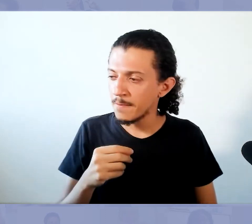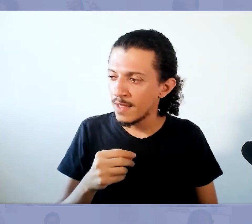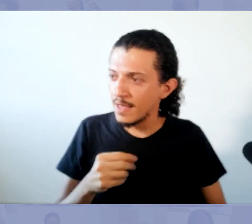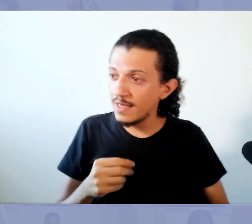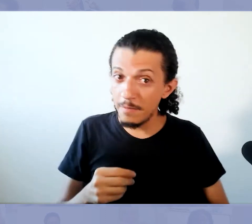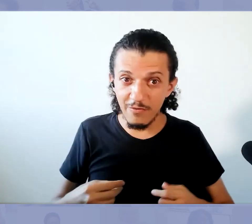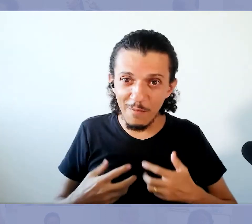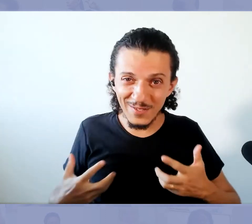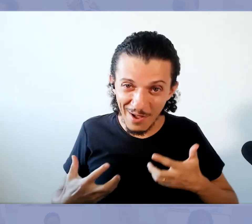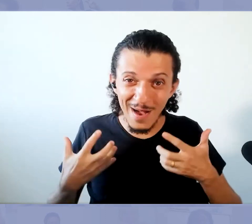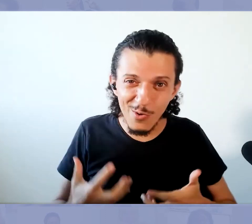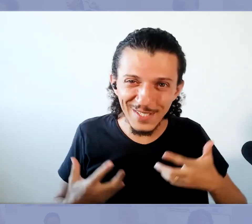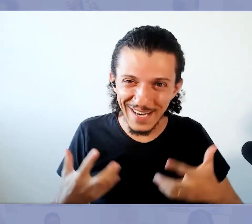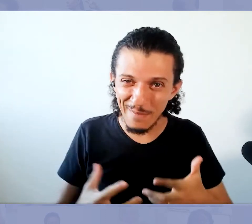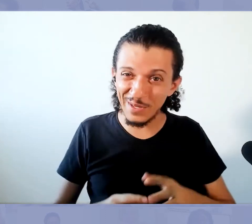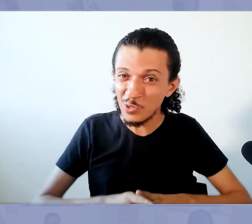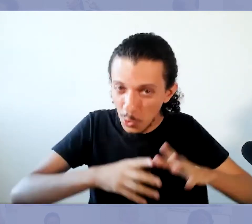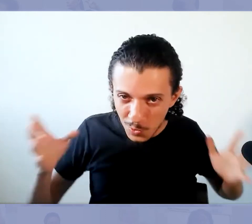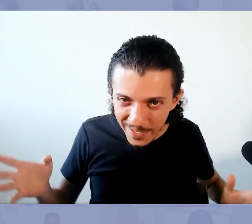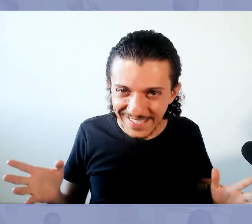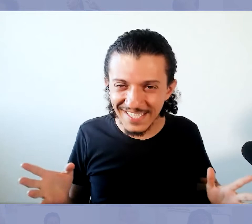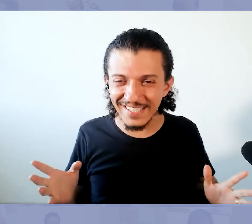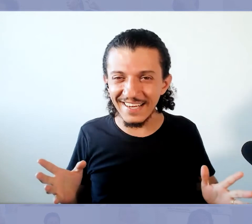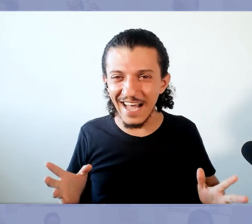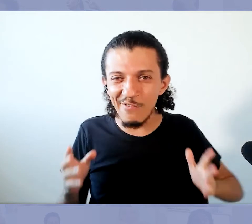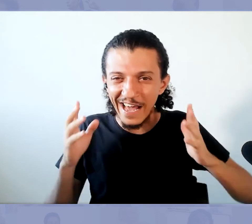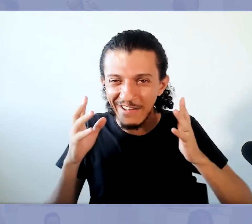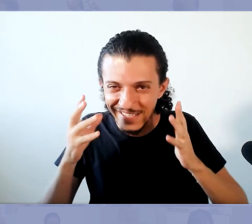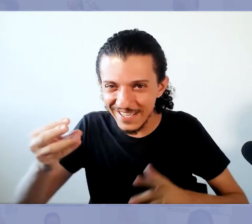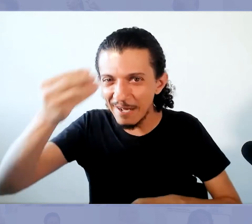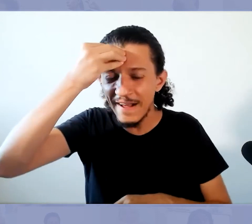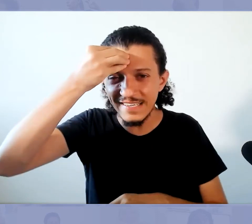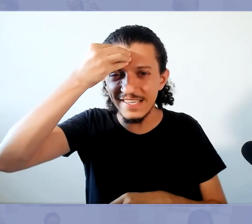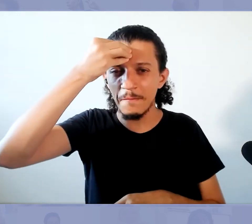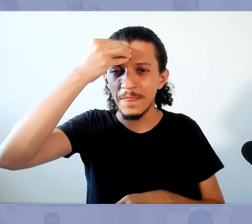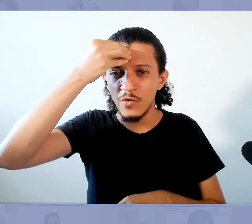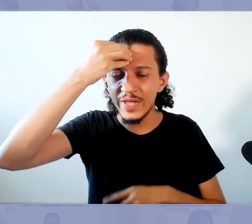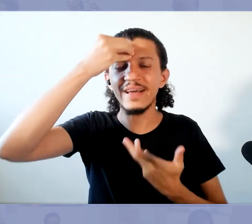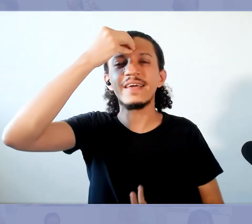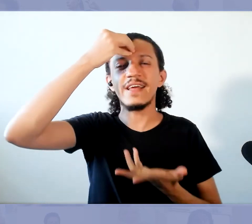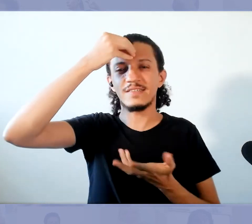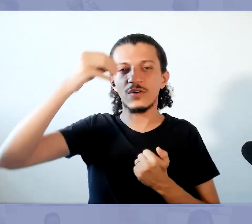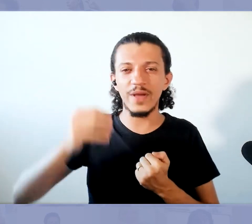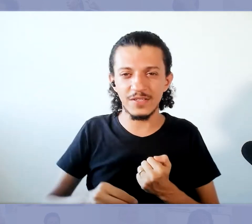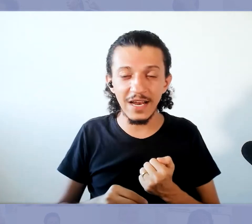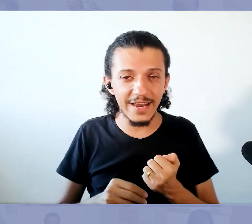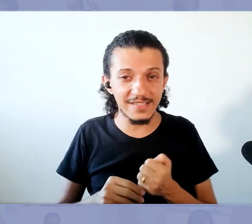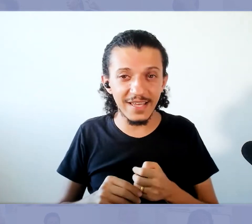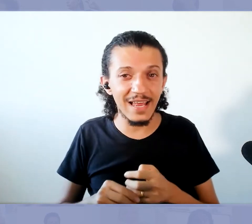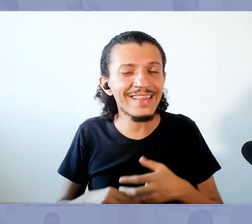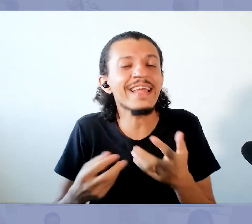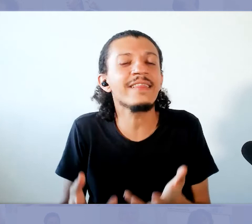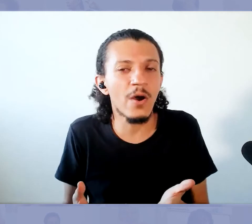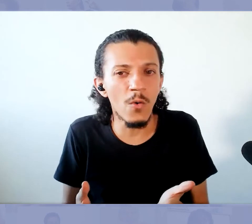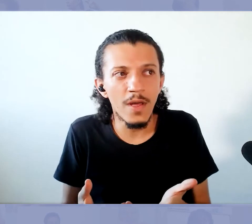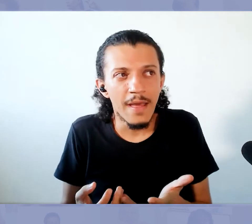mesmo. E começou a dar uma angústia, né? Porque tudo que a gente sinalizava, o cara dizia assim. O que ele queria dizer com isso? Ele queria dizer